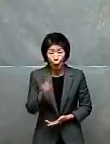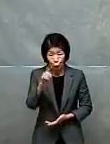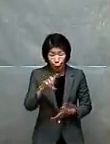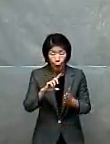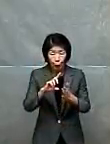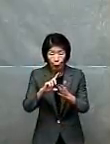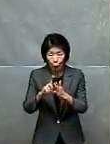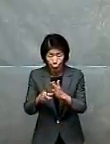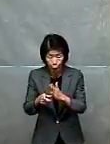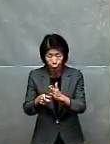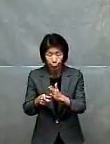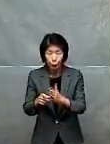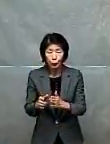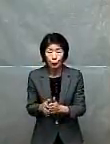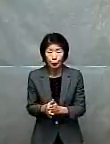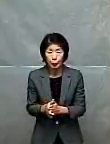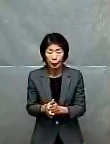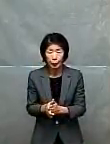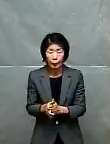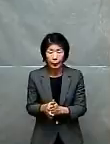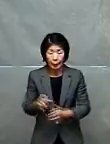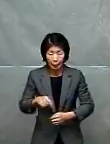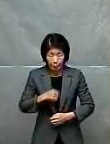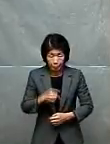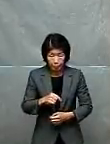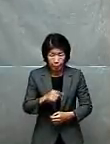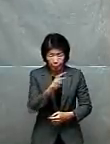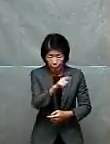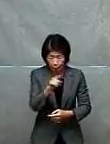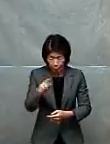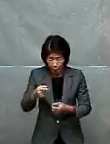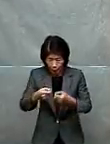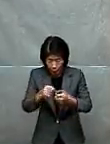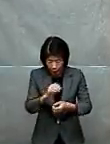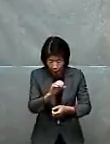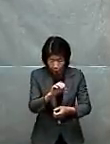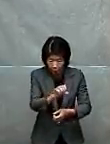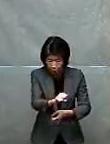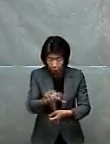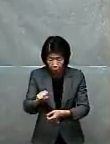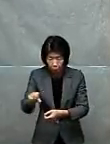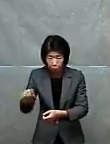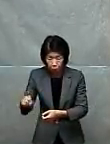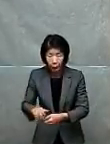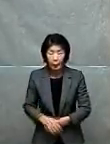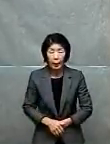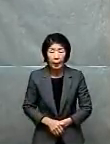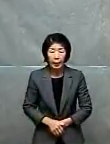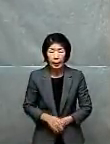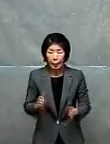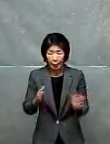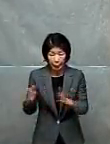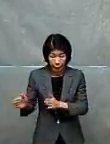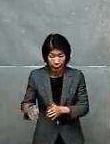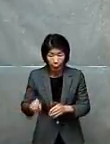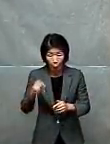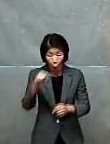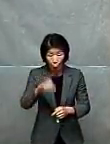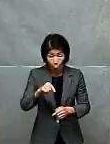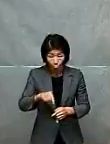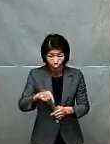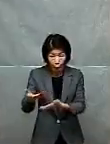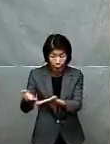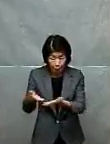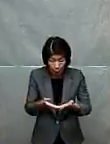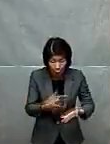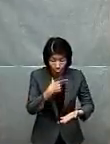ことをしっかりと逐一というようなことではないんですけれども、ただやはり ここに来てくれと言われ